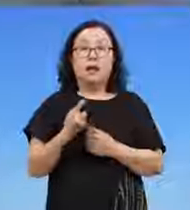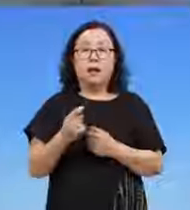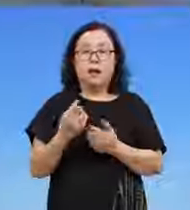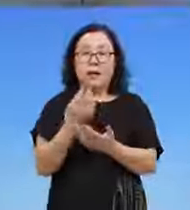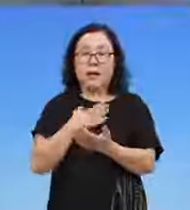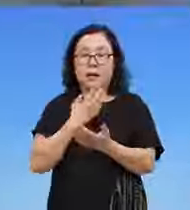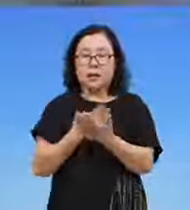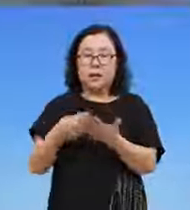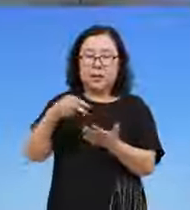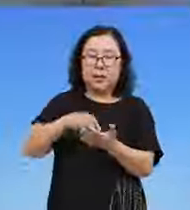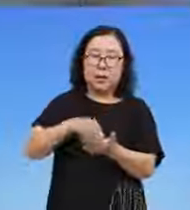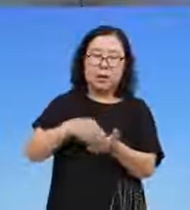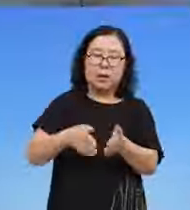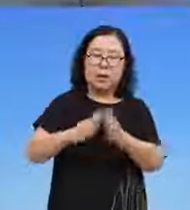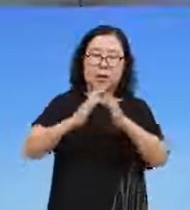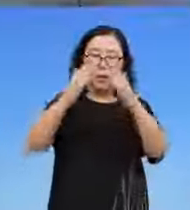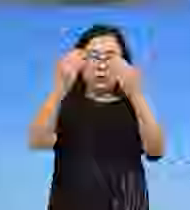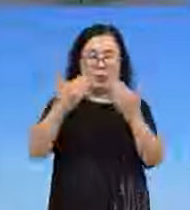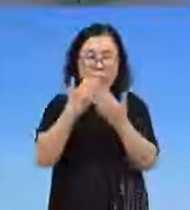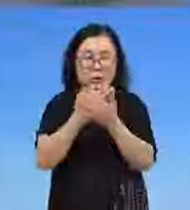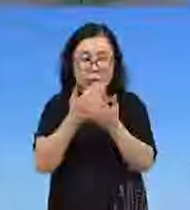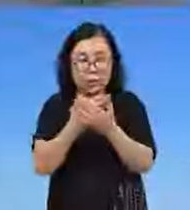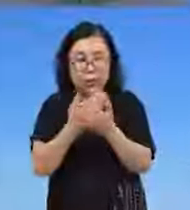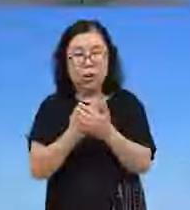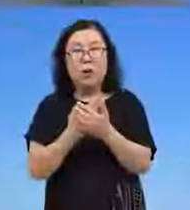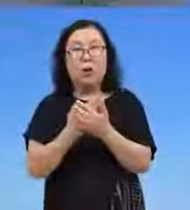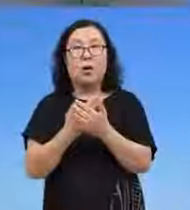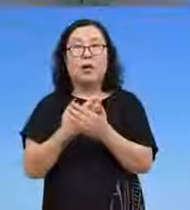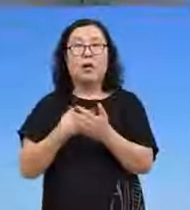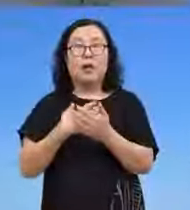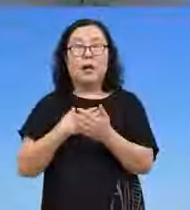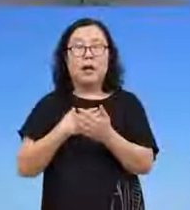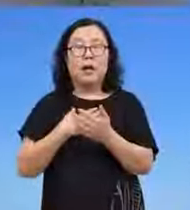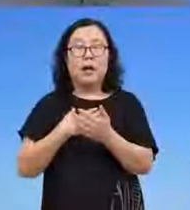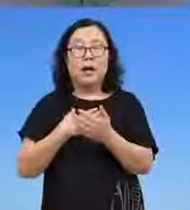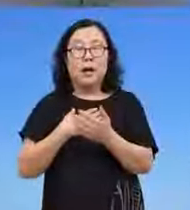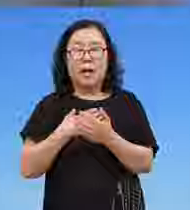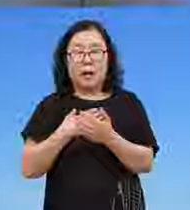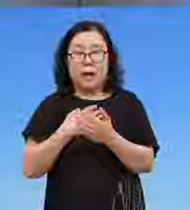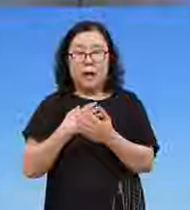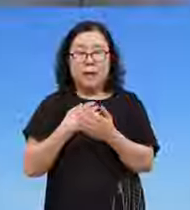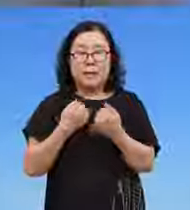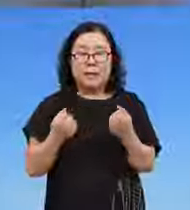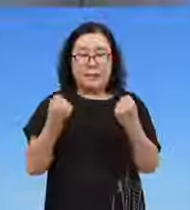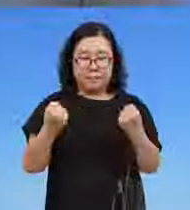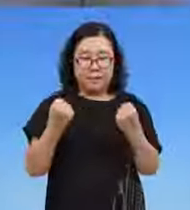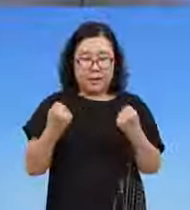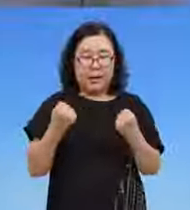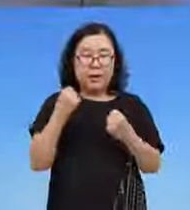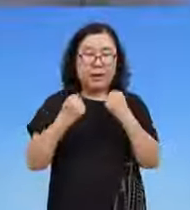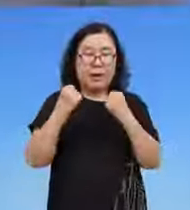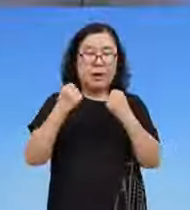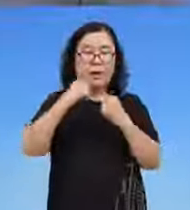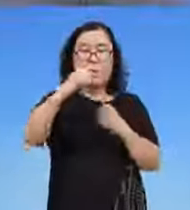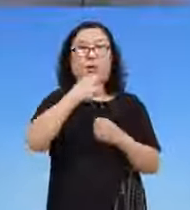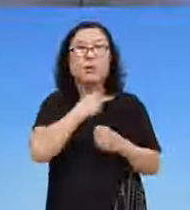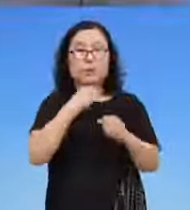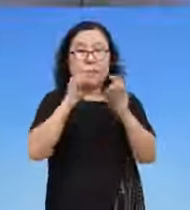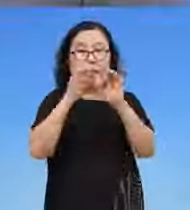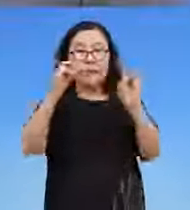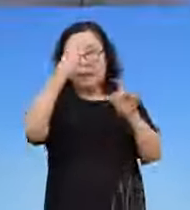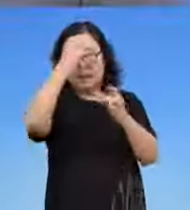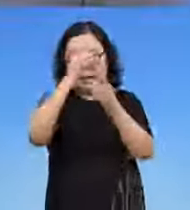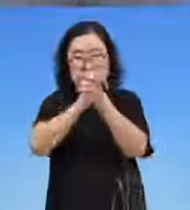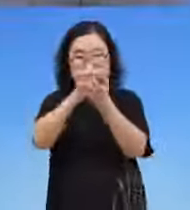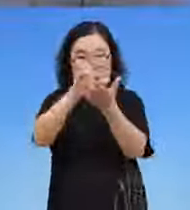아버지, 이렇게 세워주시기 원합니다. 몸을 가누지 못하는 그 자리에 벌떡 일어나 달려가는 자리로 바뀌기 원합니다. 각자